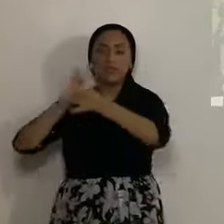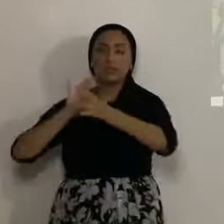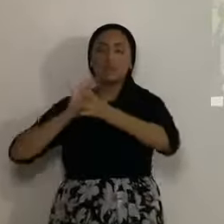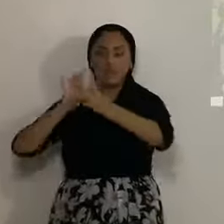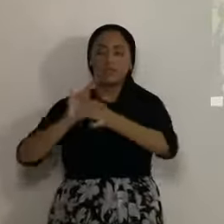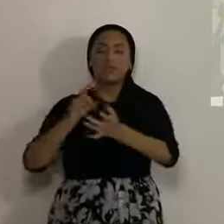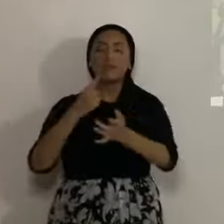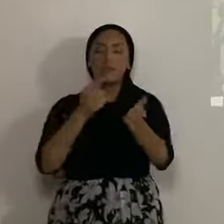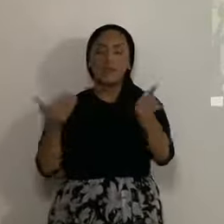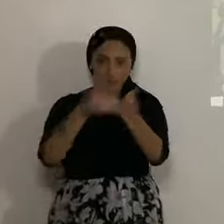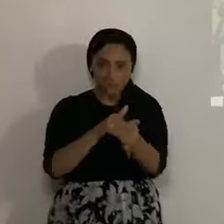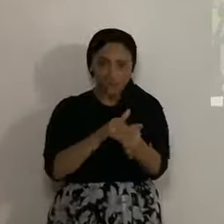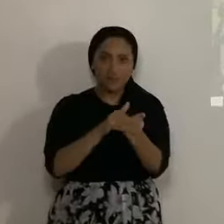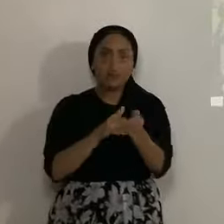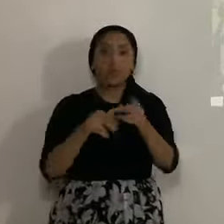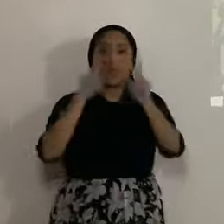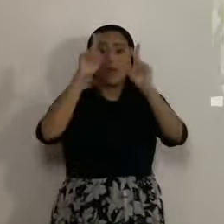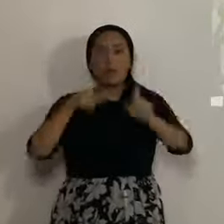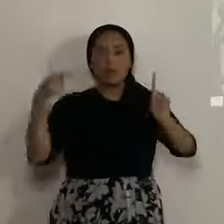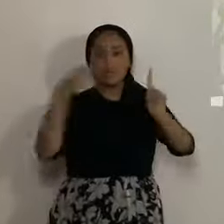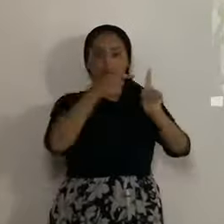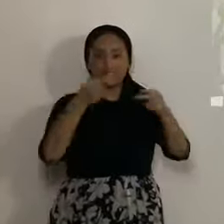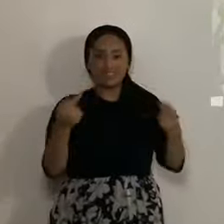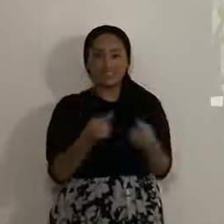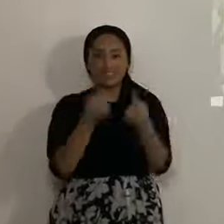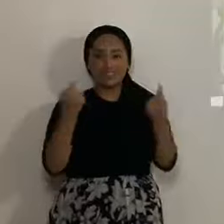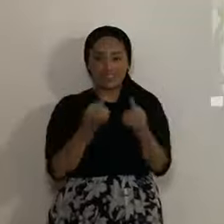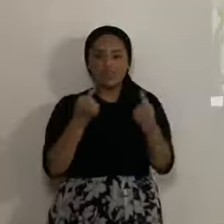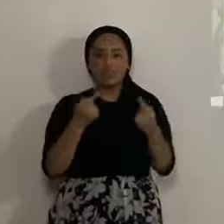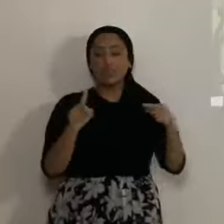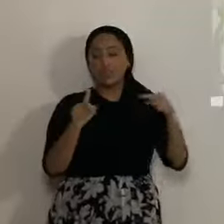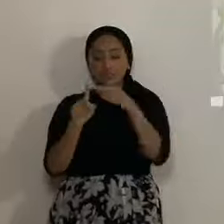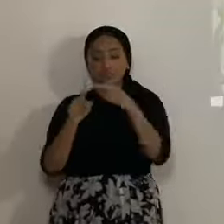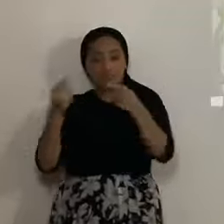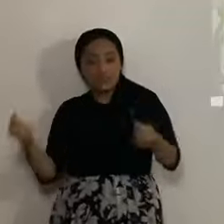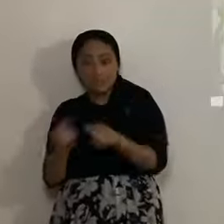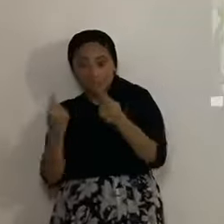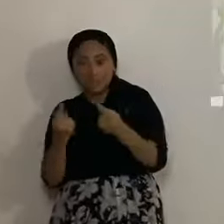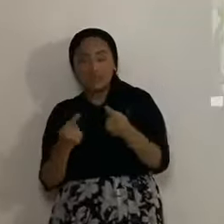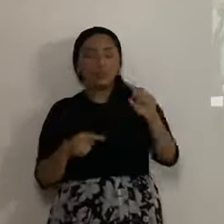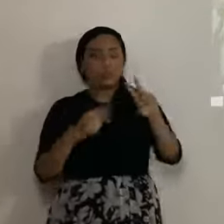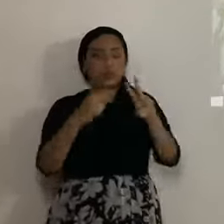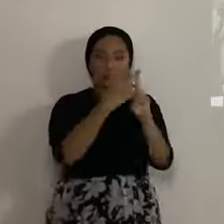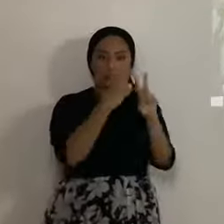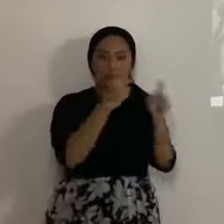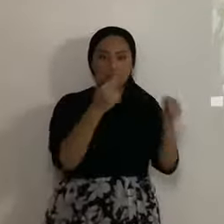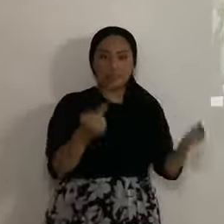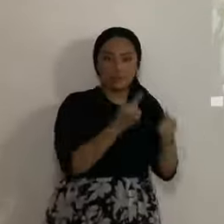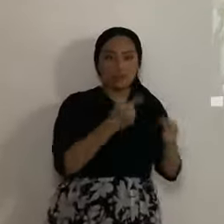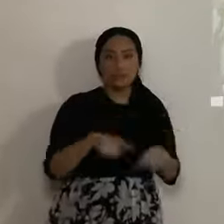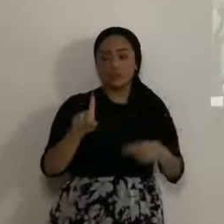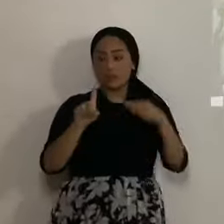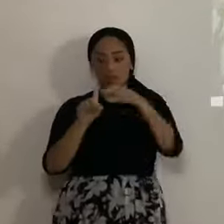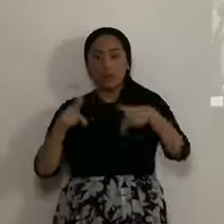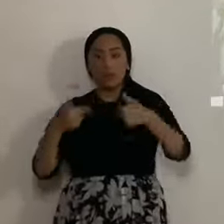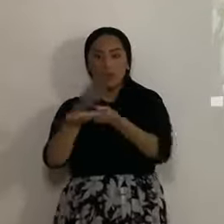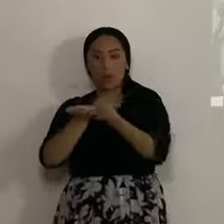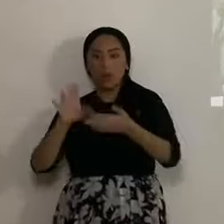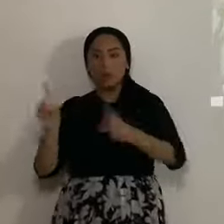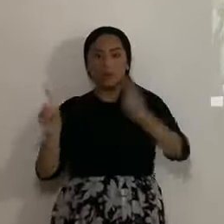Vuelvo a repetir, si esta persona es pecador y este es otro pecador y este es un santo, entonces, estas